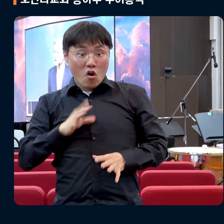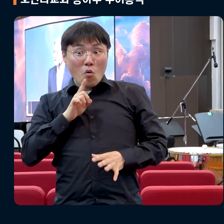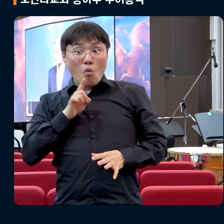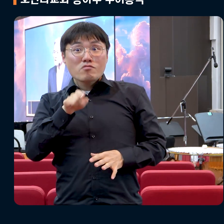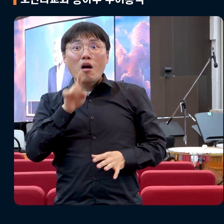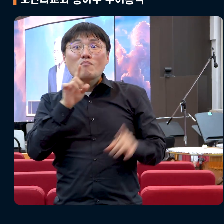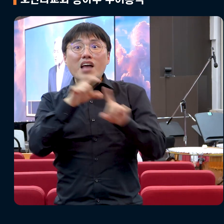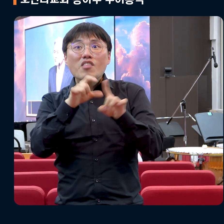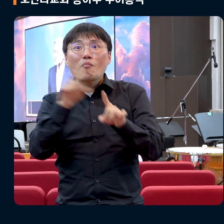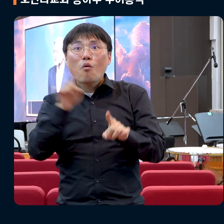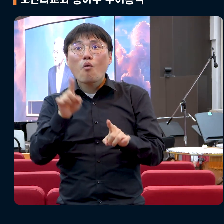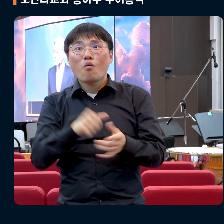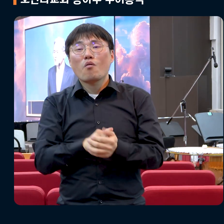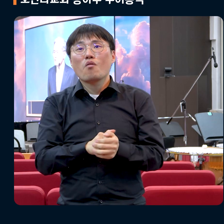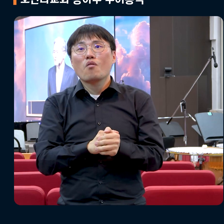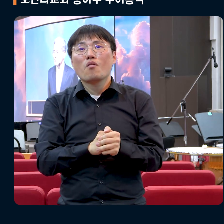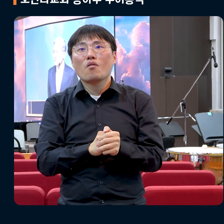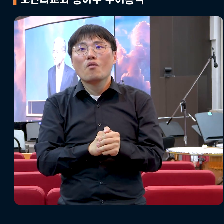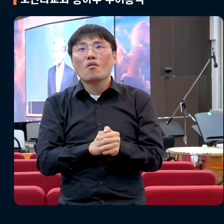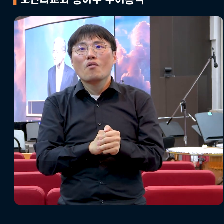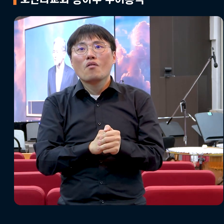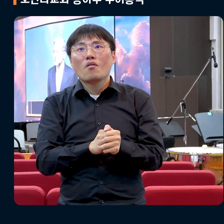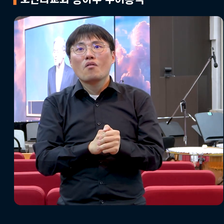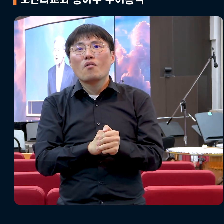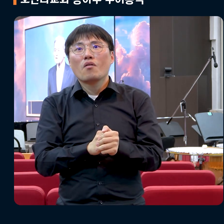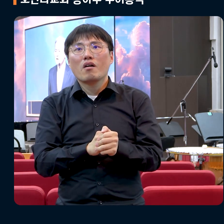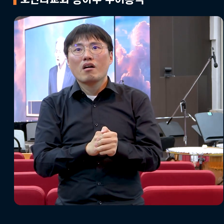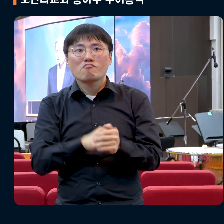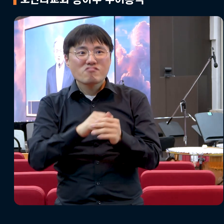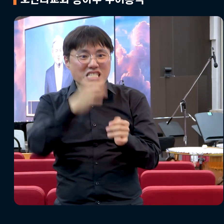그런데 놀랍게도 이 단어가 그런 어떤